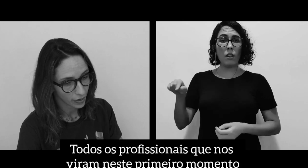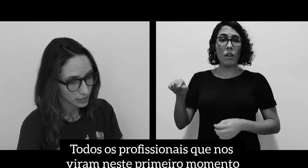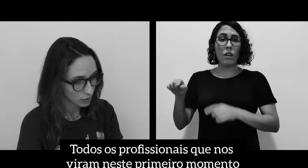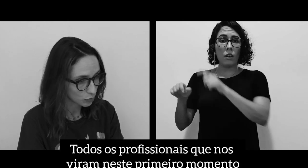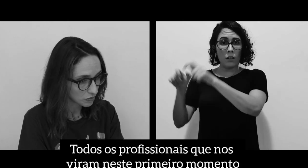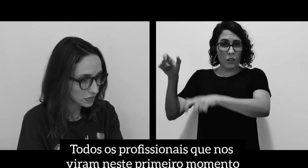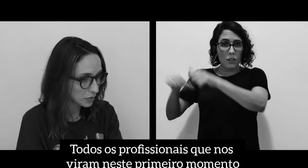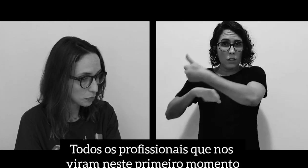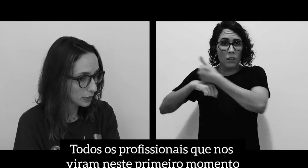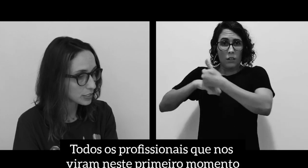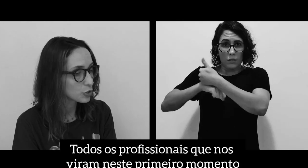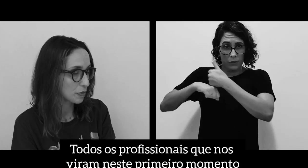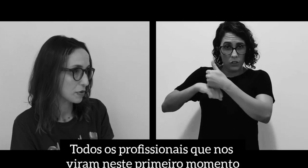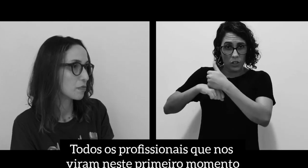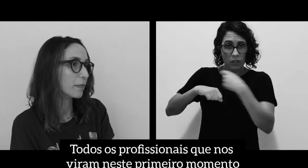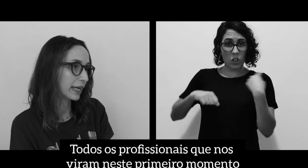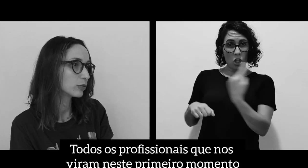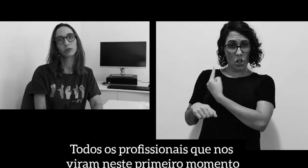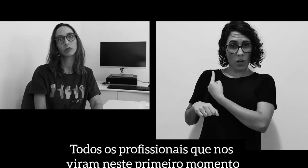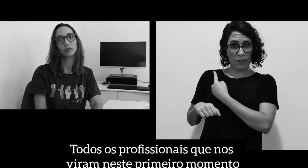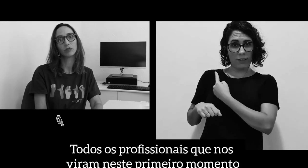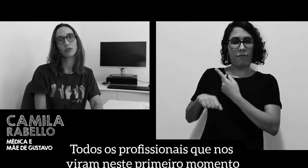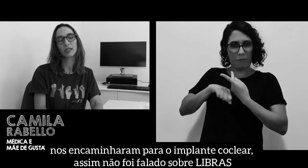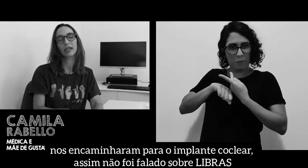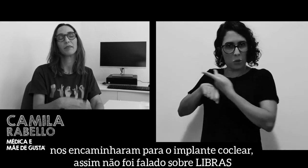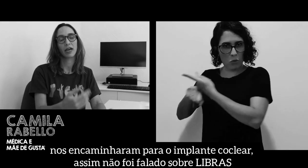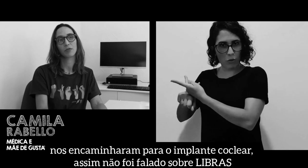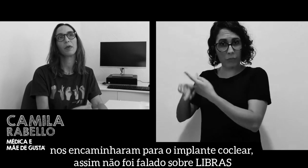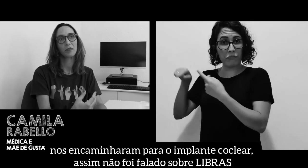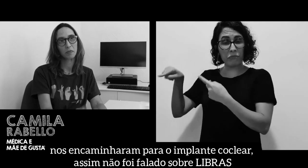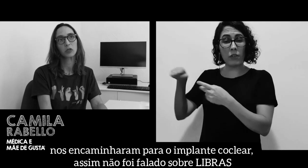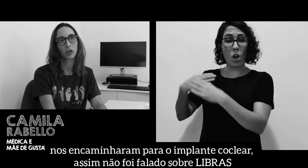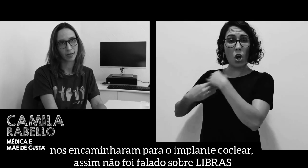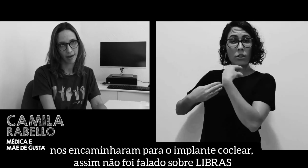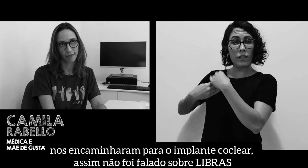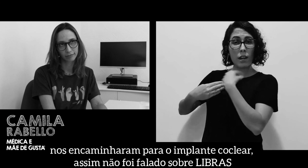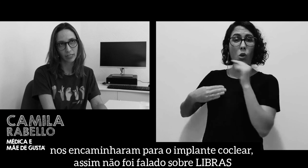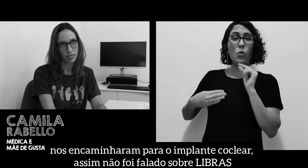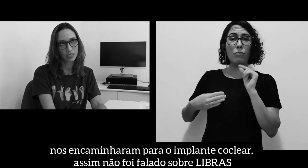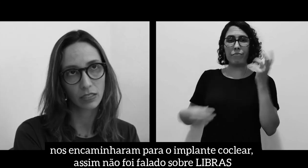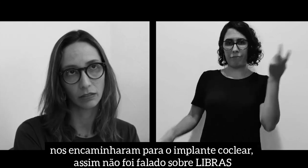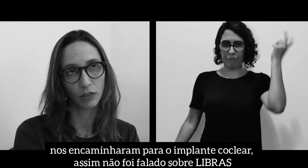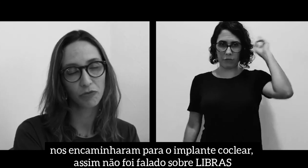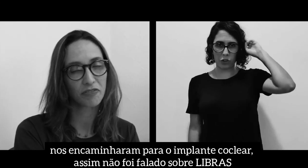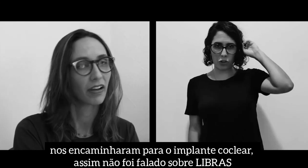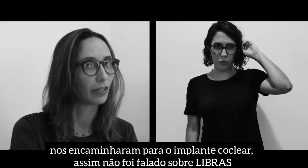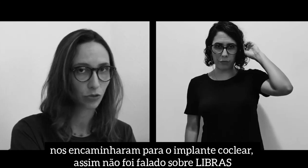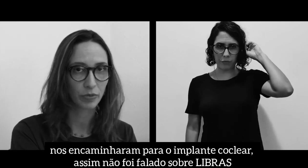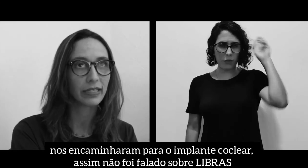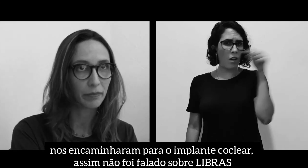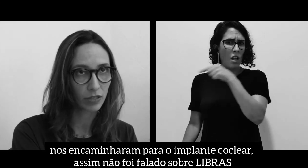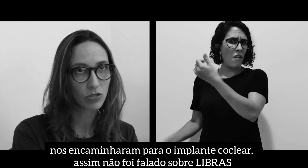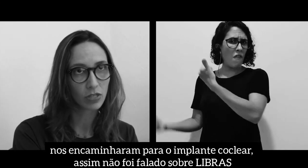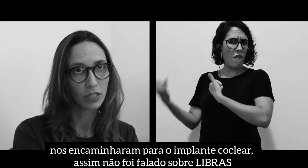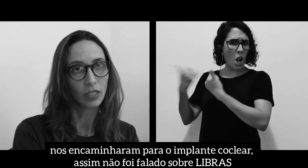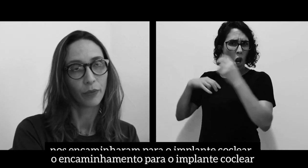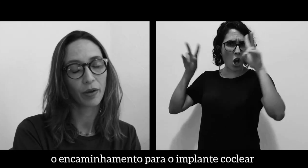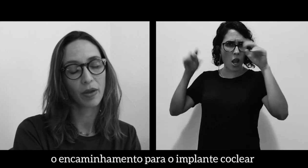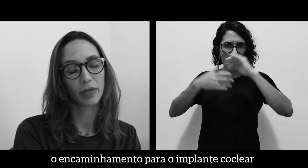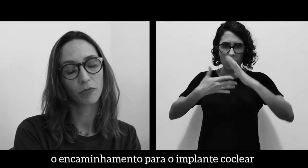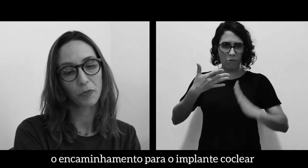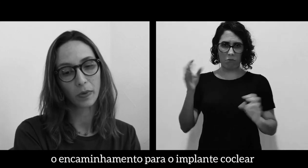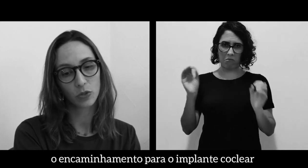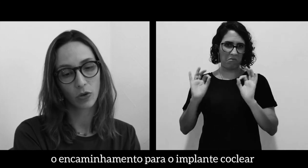Todos os profissionais que nos viram neste primeiro momento nos encaminharam para o implante coclear, né? Assim, não foi falado sobre Libras.